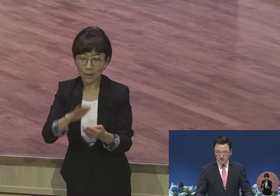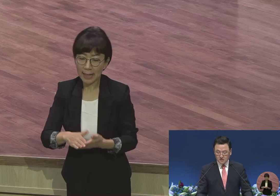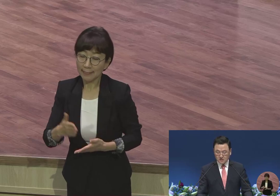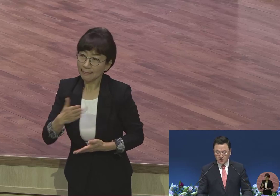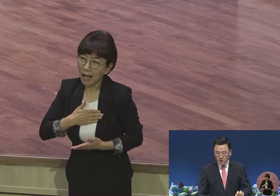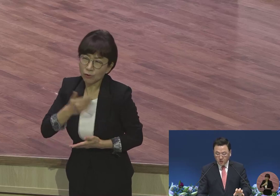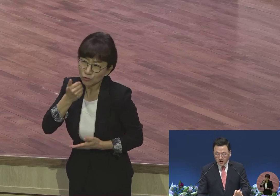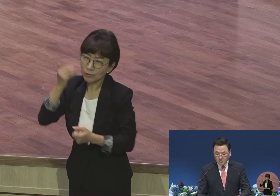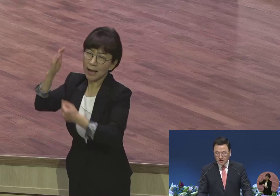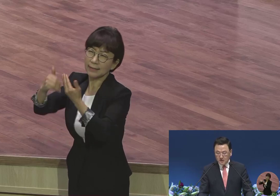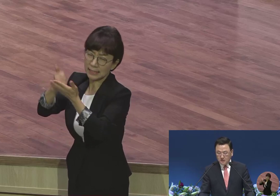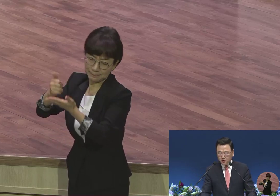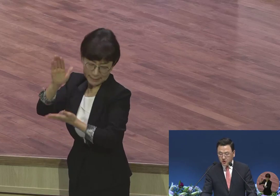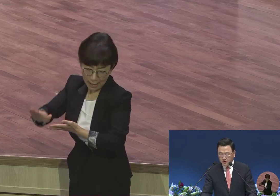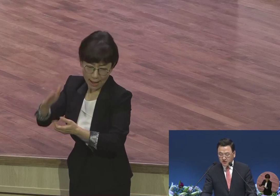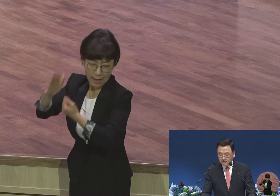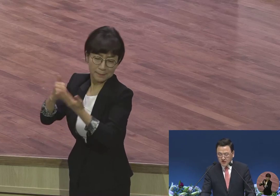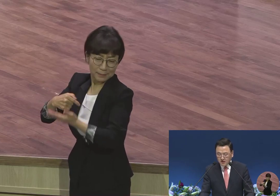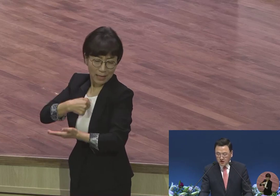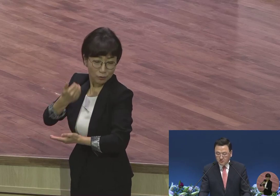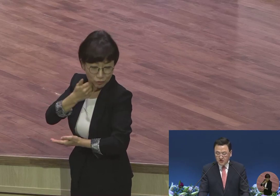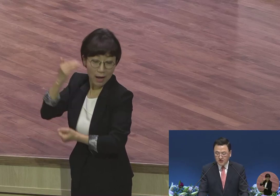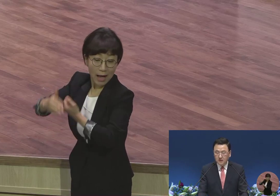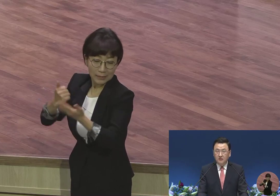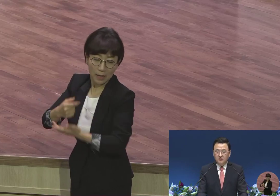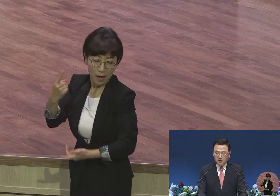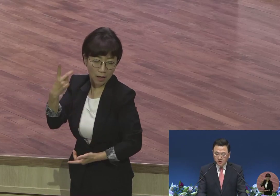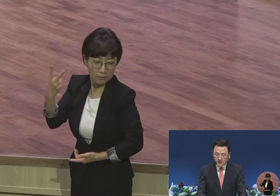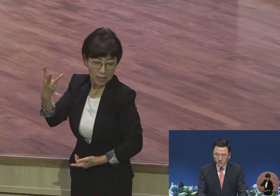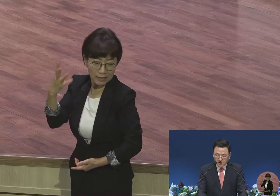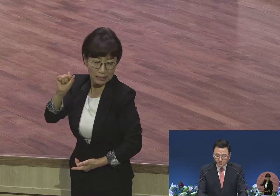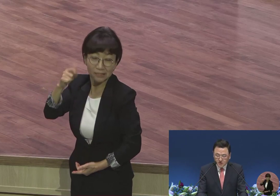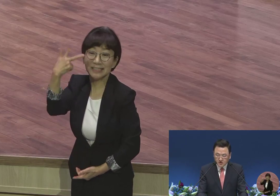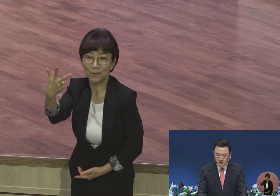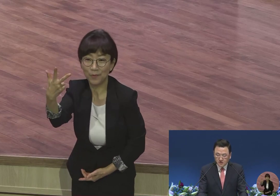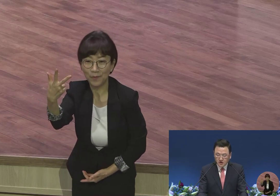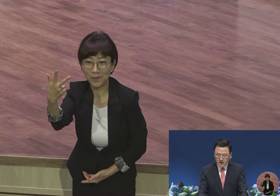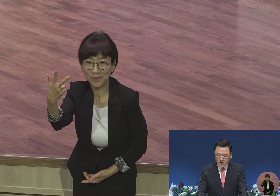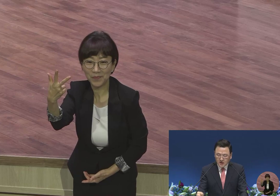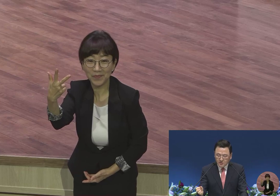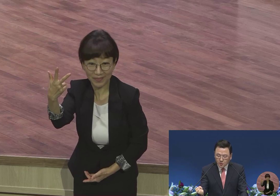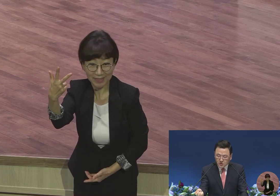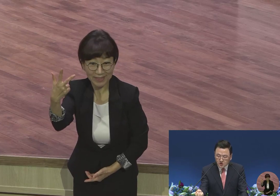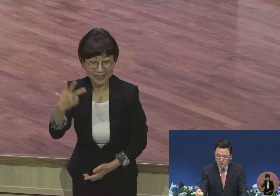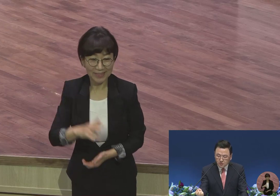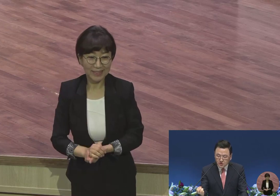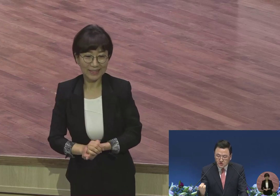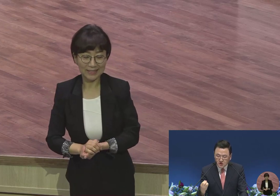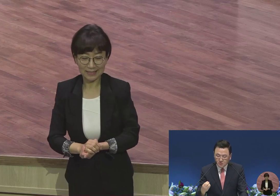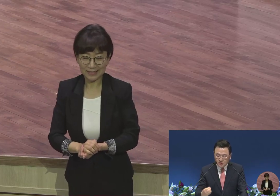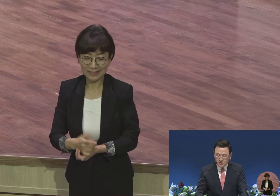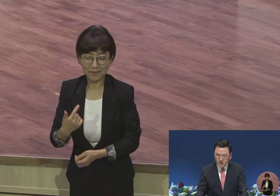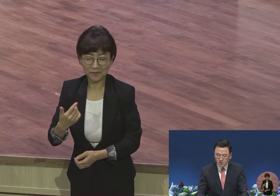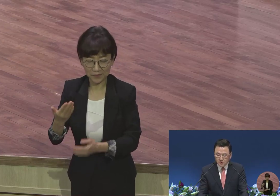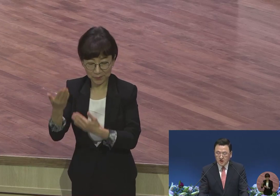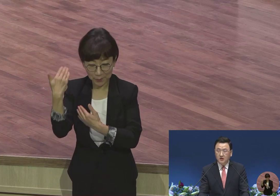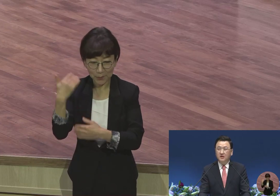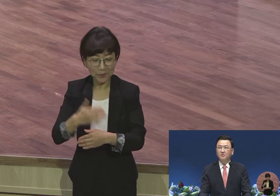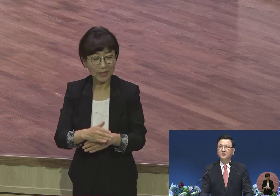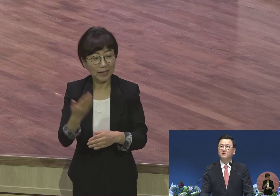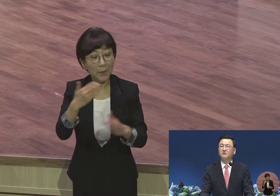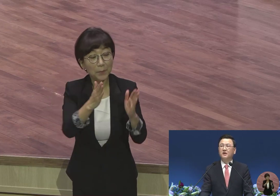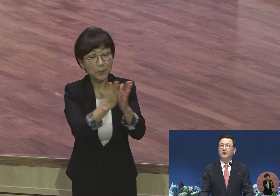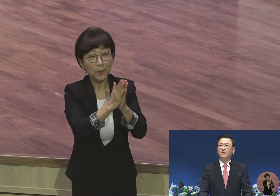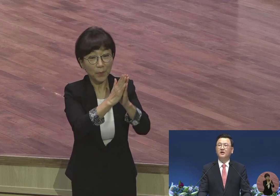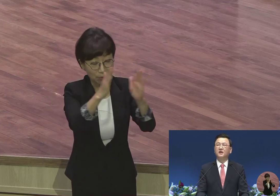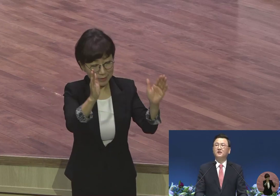얘기합니다. 에고 에임이는 출애굽기 3장에 나옵니다. 떨기나무 가운데서 하나님 모세를 부르시는 장면입니다. 모세가